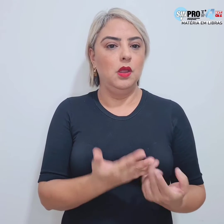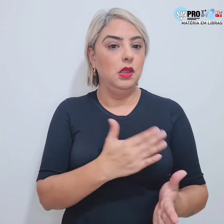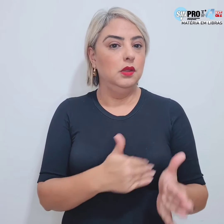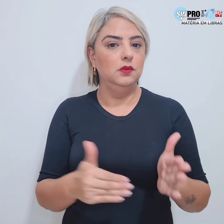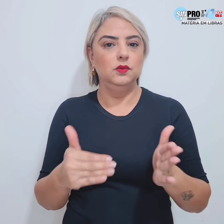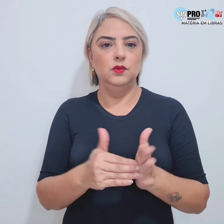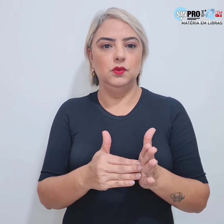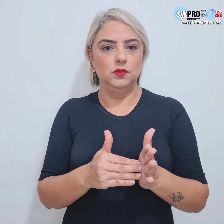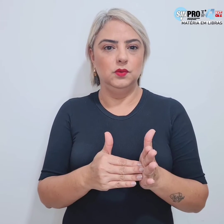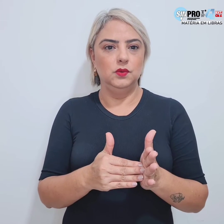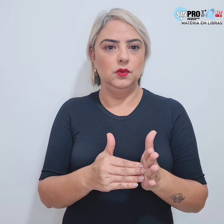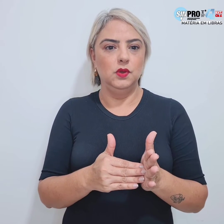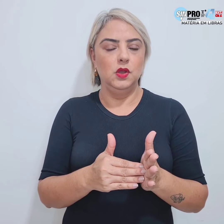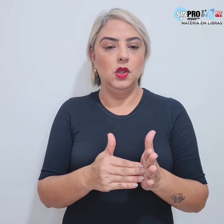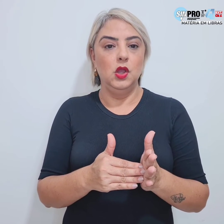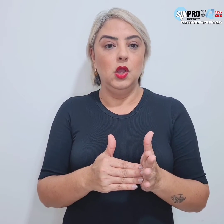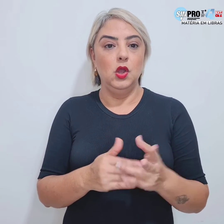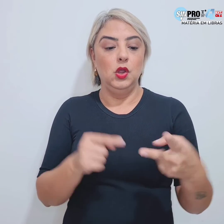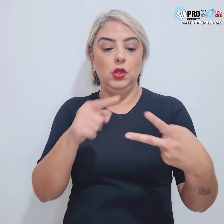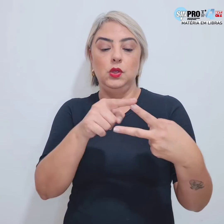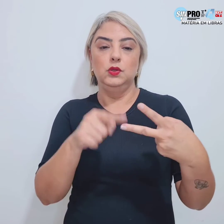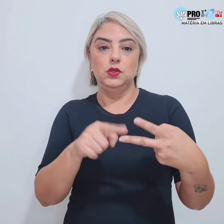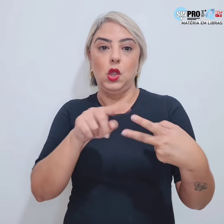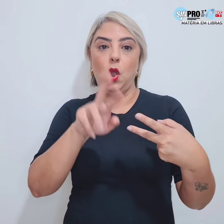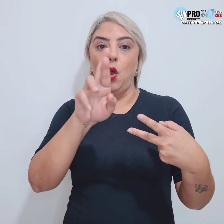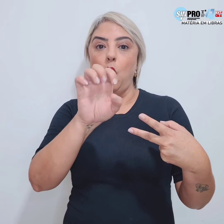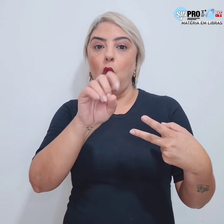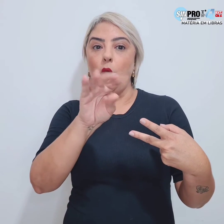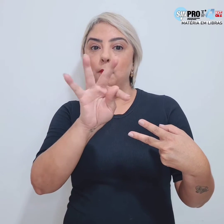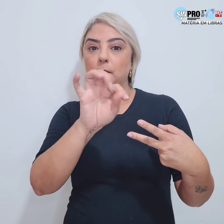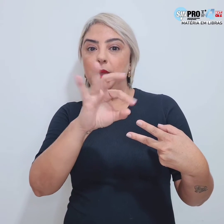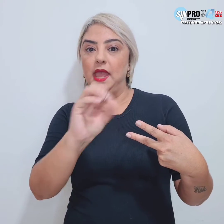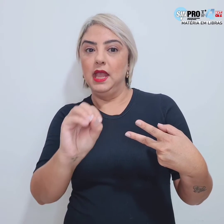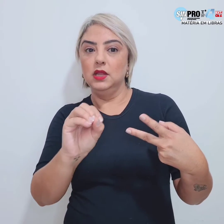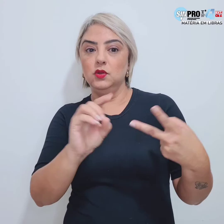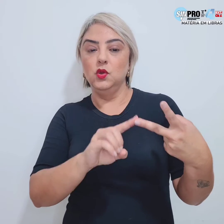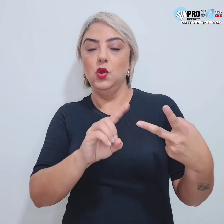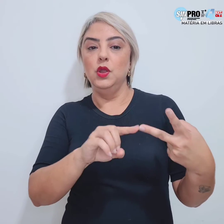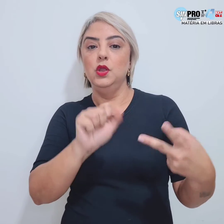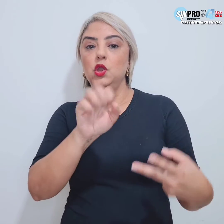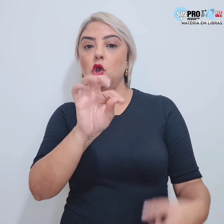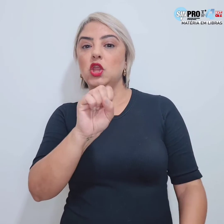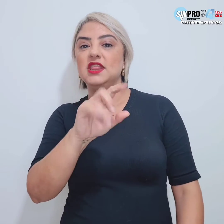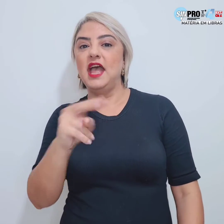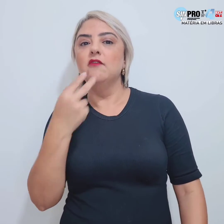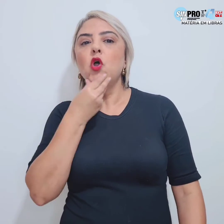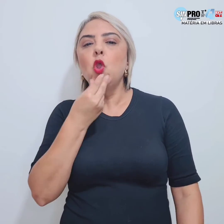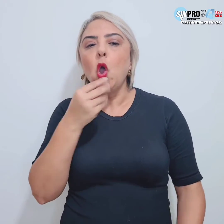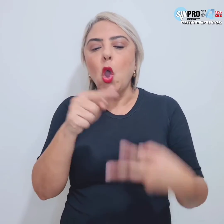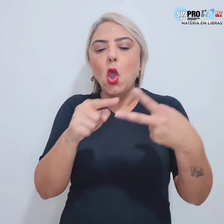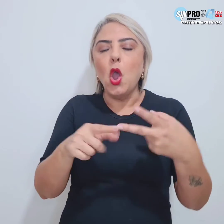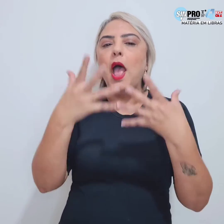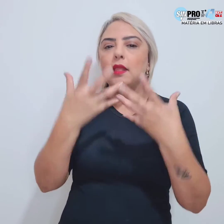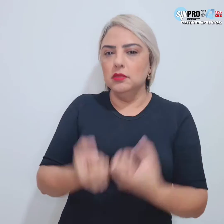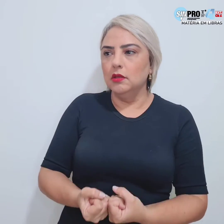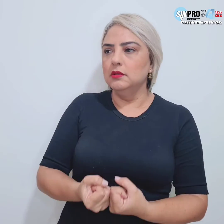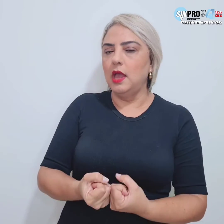ao que a dupla Roberto Campos e Otávio Gouveia Bulhões adotaram, quando